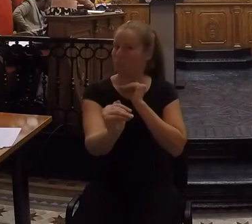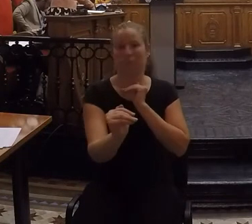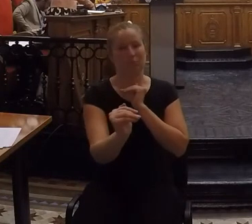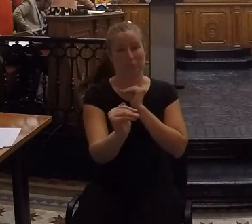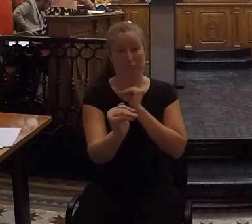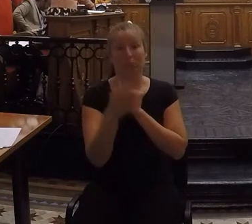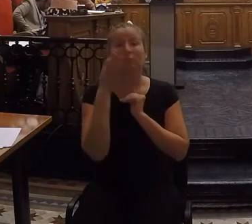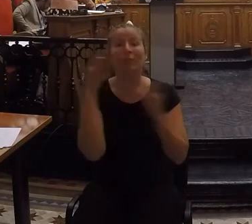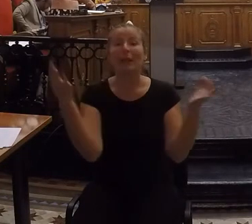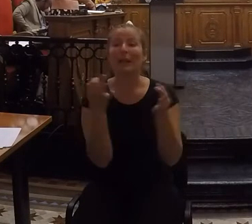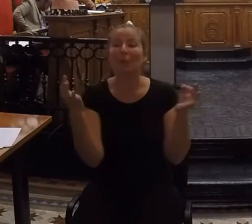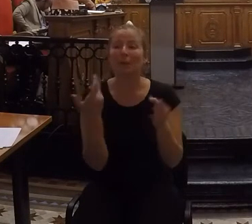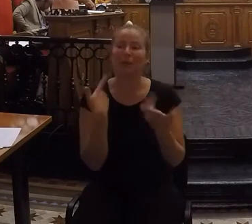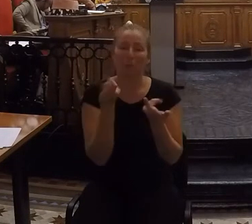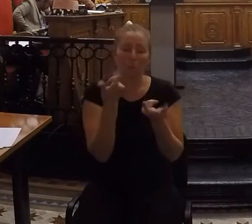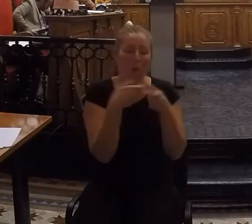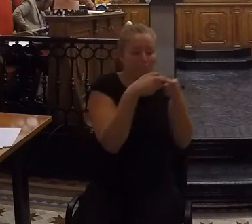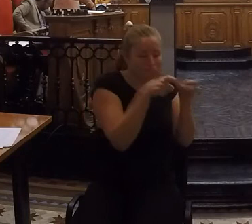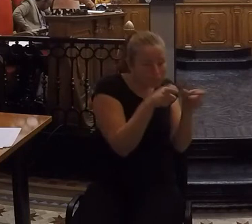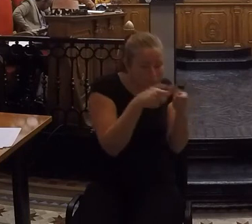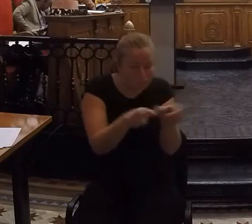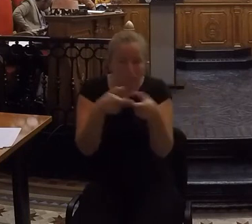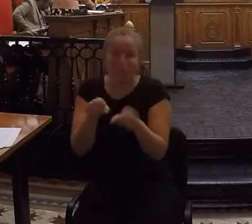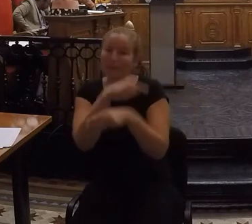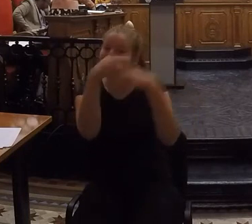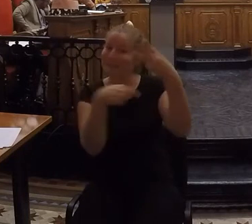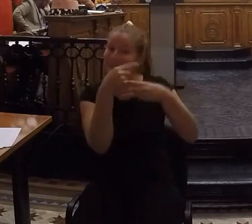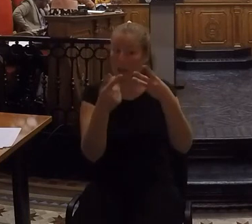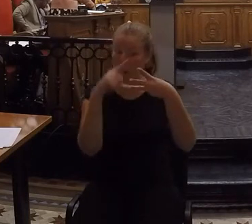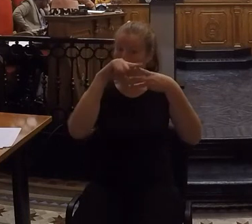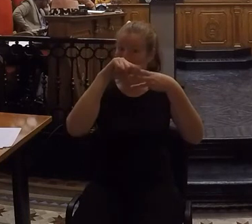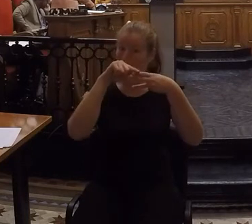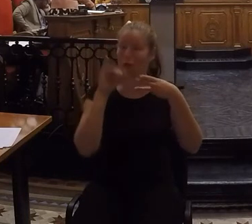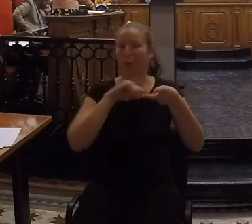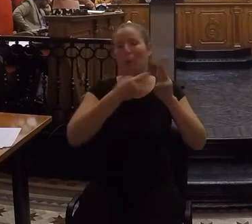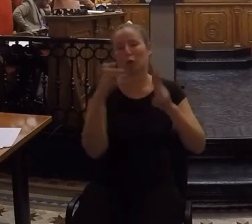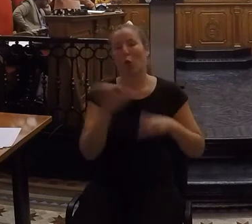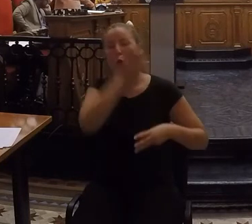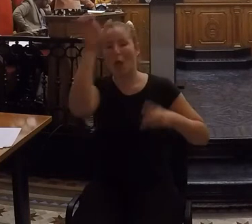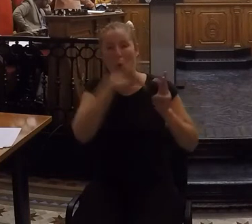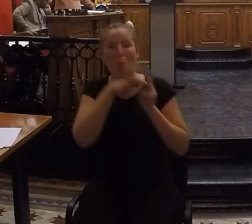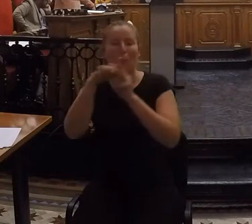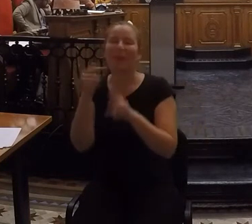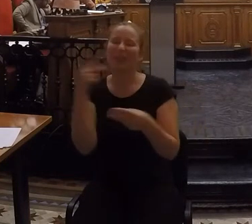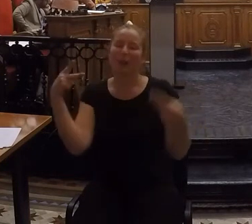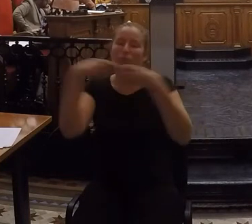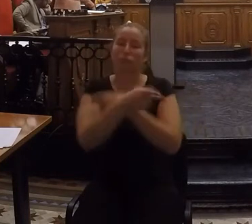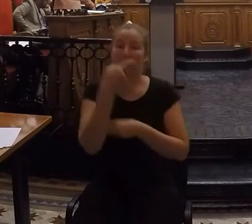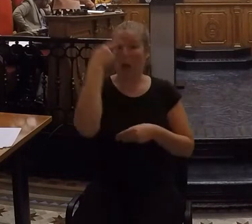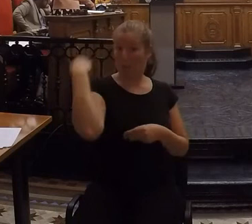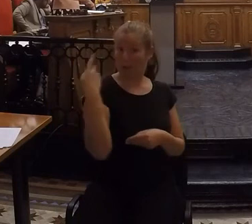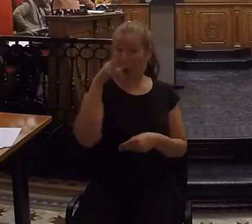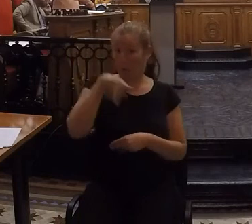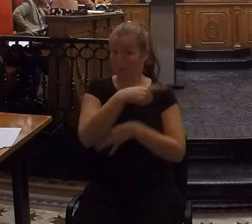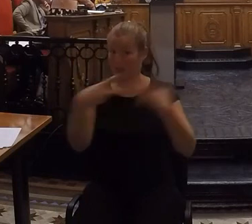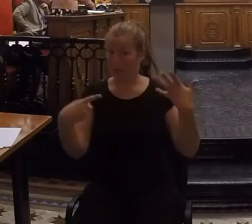estaba diferenciado en tres partidas, dos de ellas de proyectos que tenían europeos, que tenían una fecha de caducidad hasta el 2016. Si usted le preguntara al